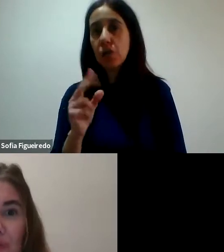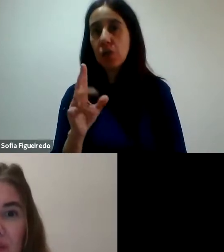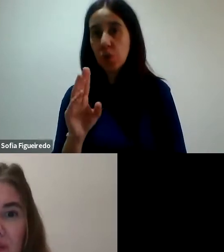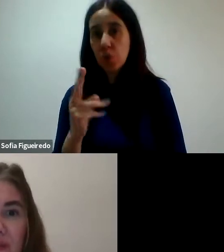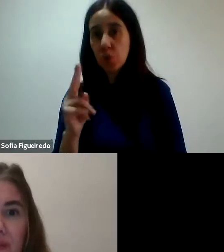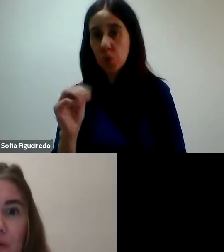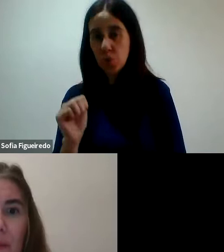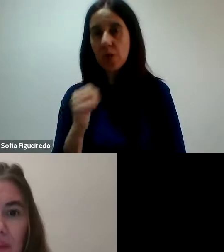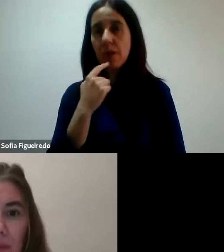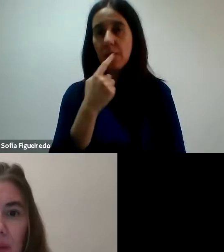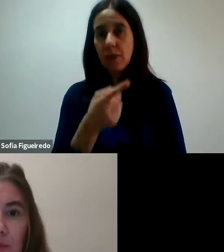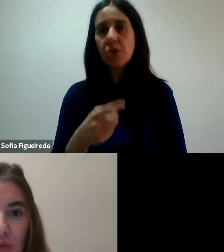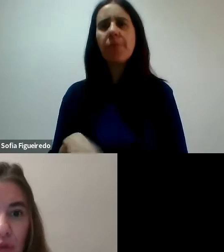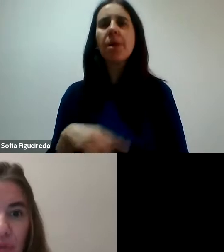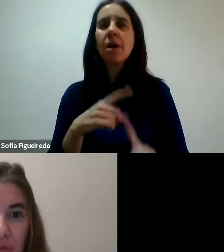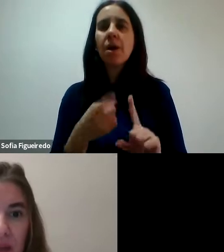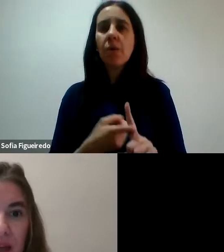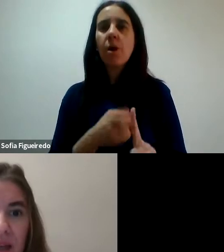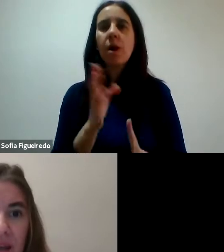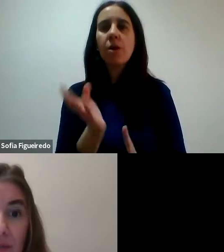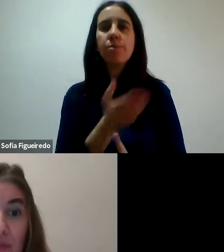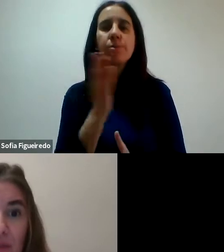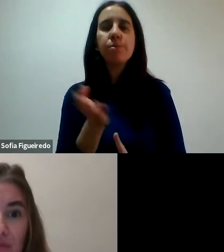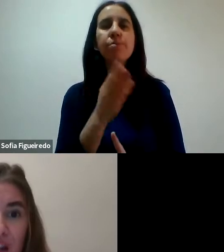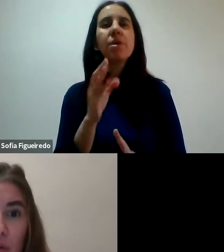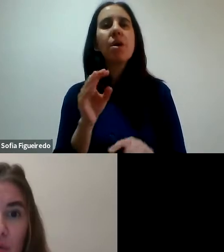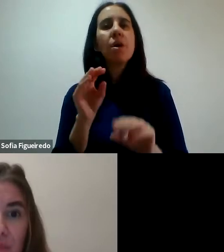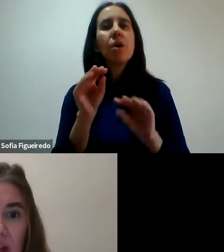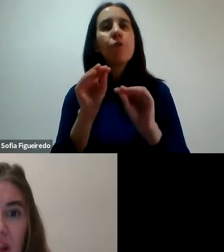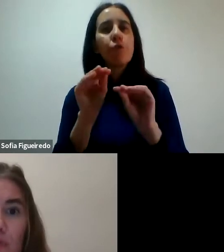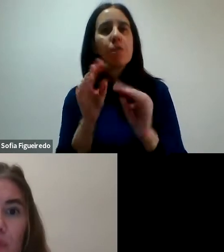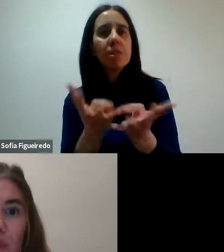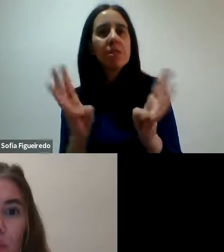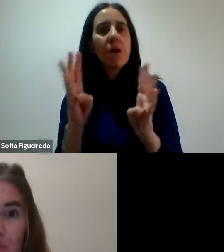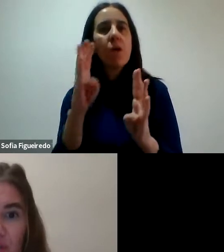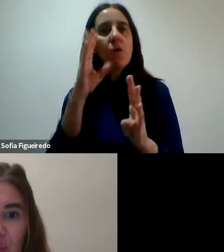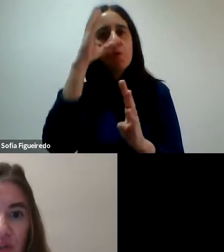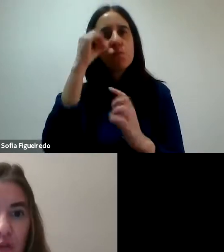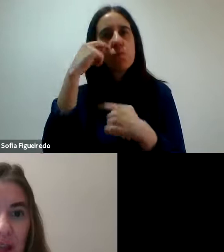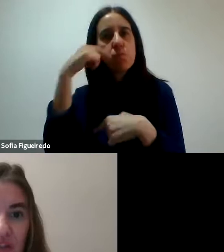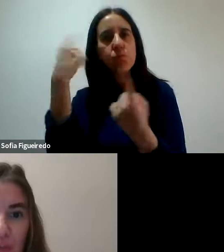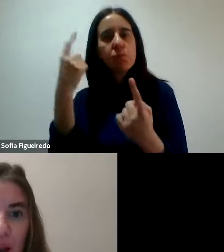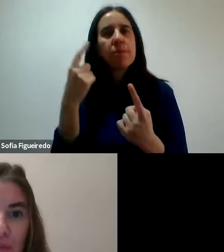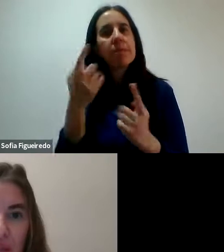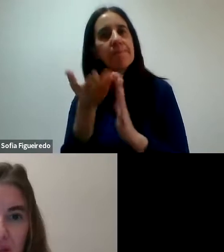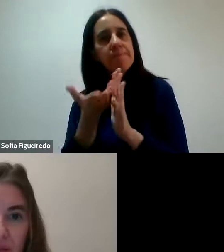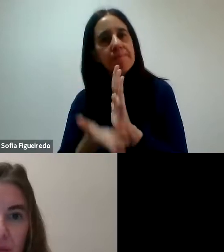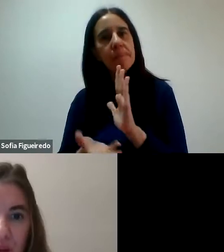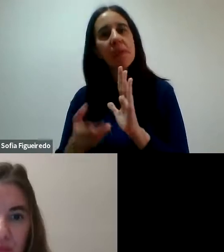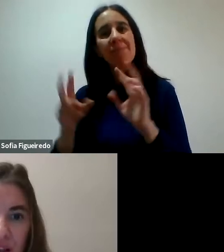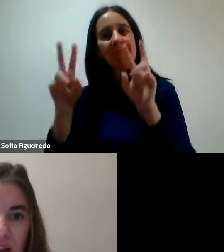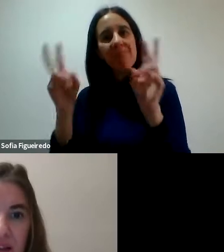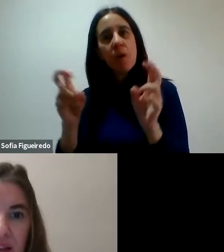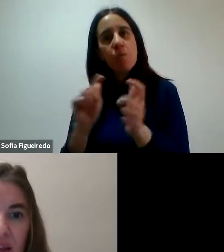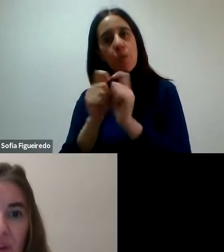formações fornecidas anualmente pela função pública, deveriam começar a incluir outras direcionadas para a mudança que veio